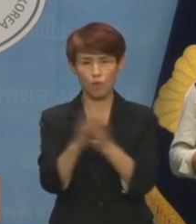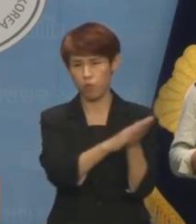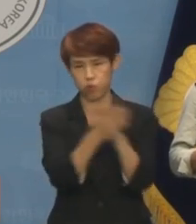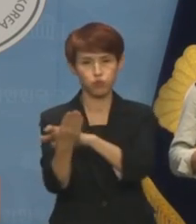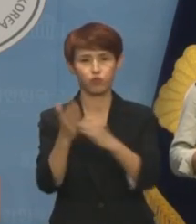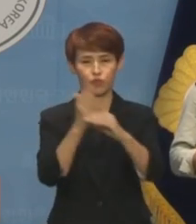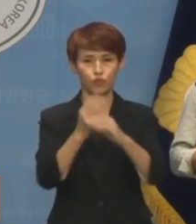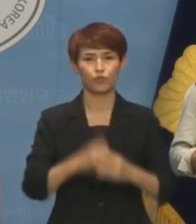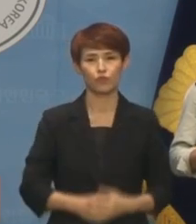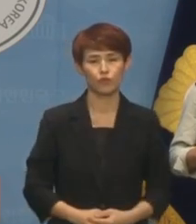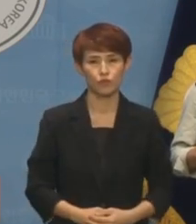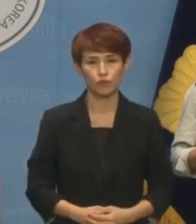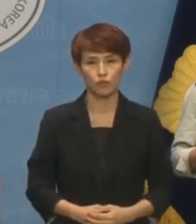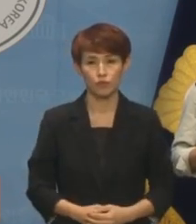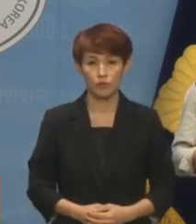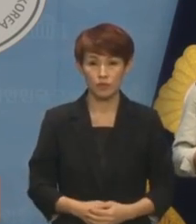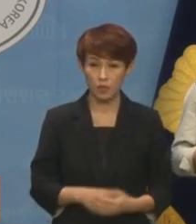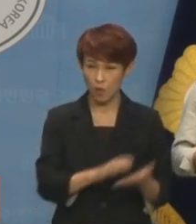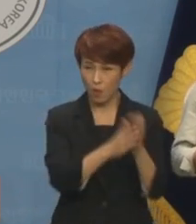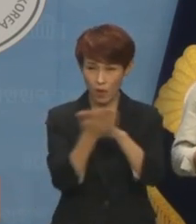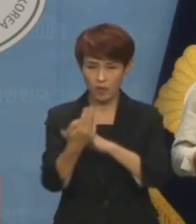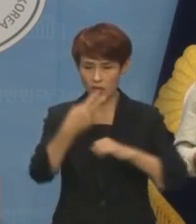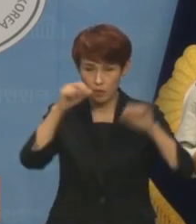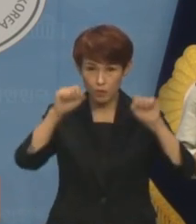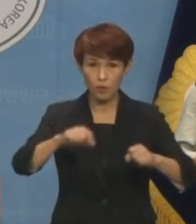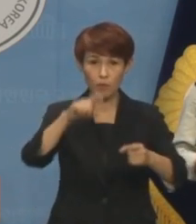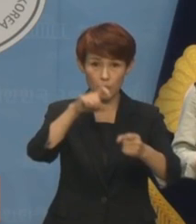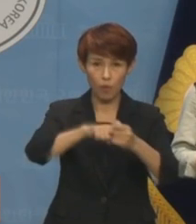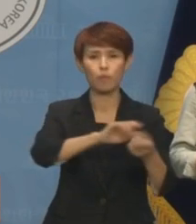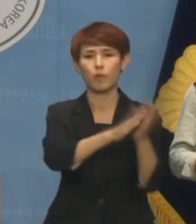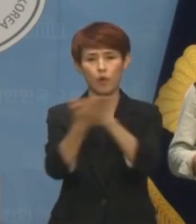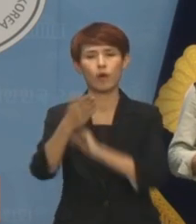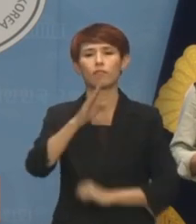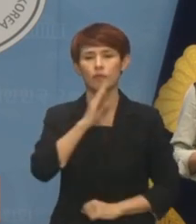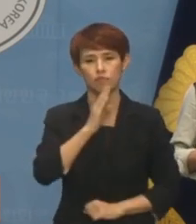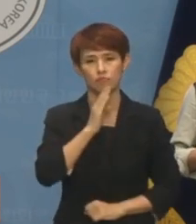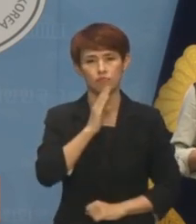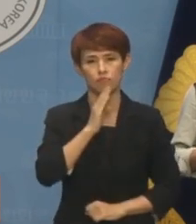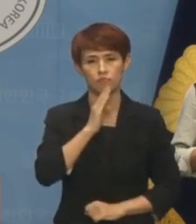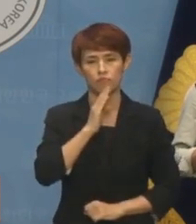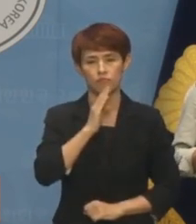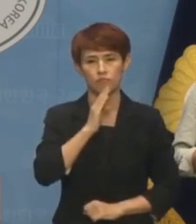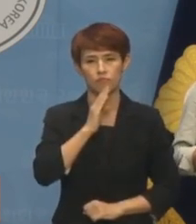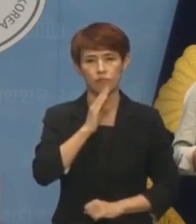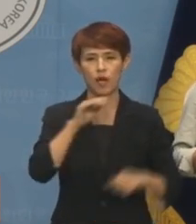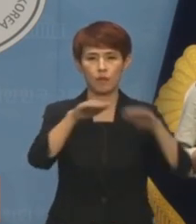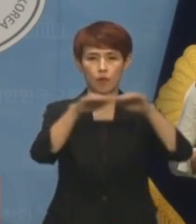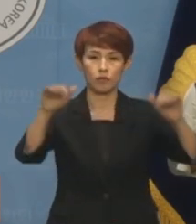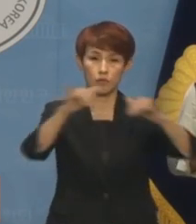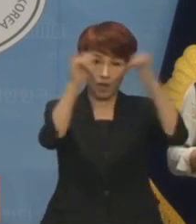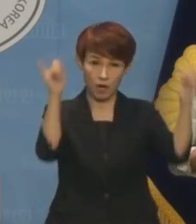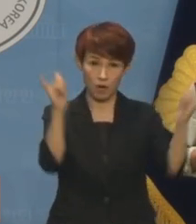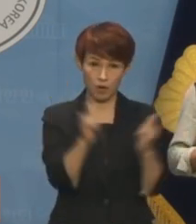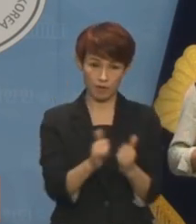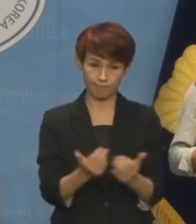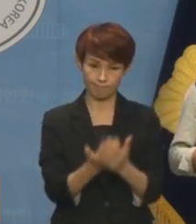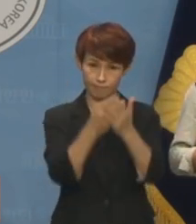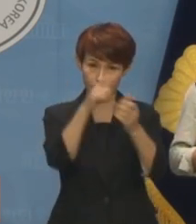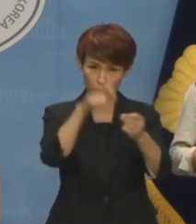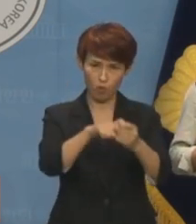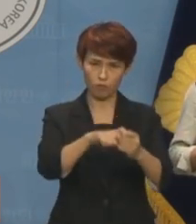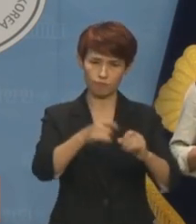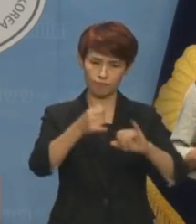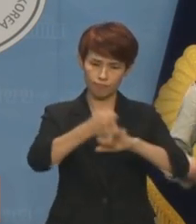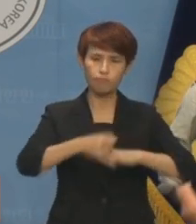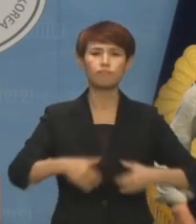있습니다. 이러한 변화는 생존을 위한 변화이며 무엇보다 평등한 사회로 진화하기 위한